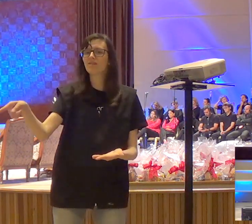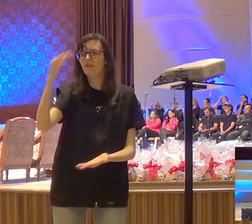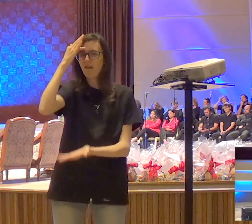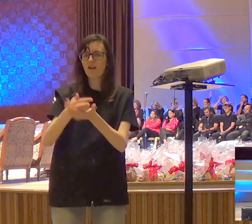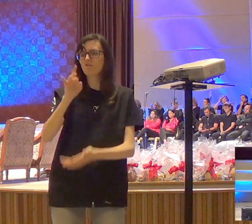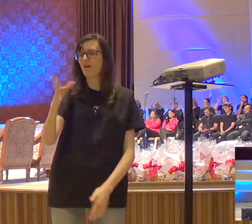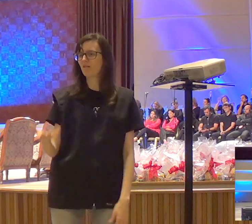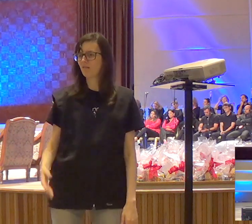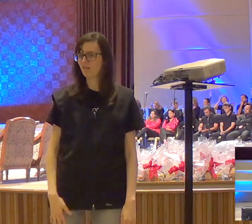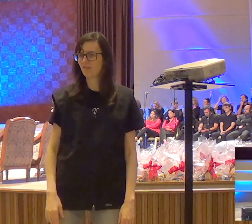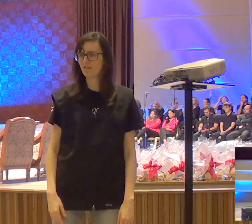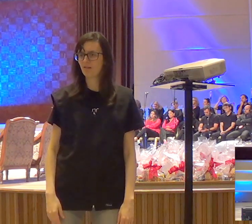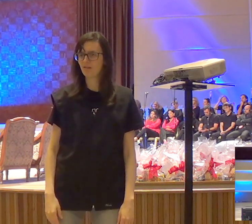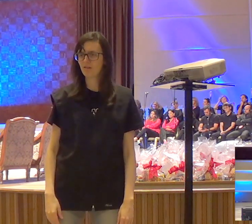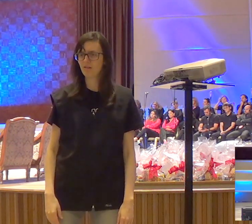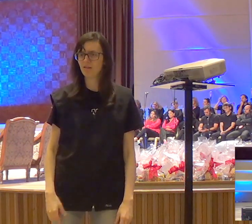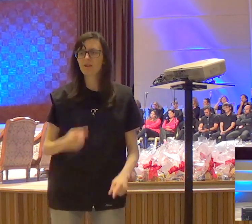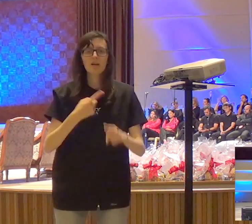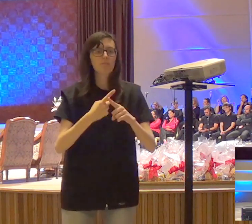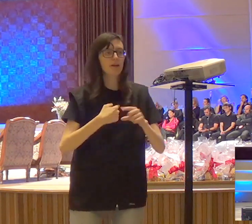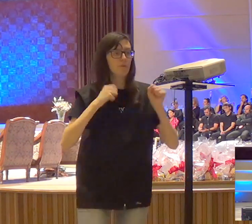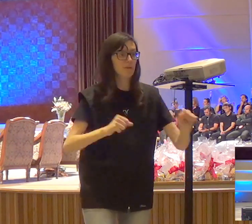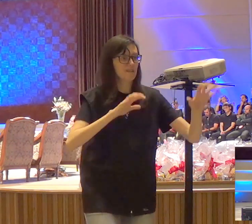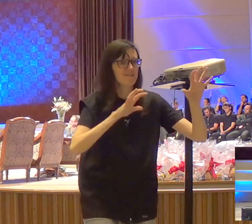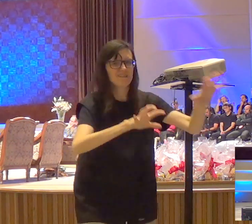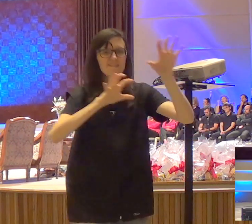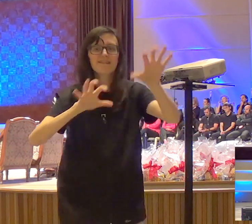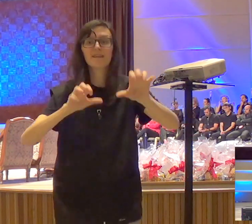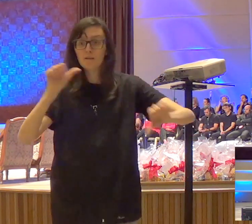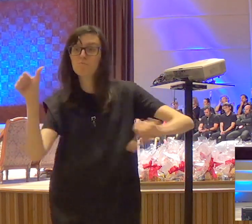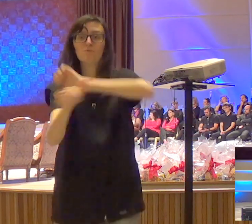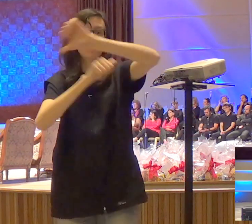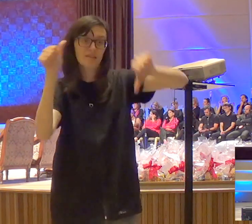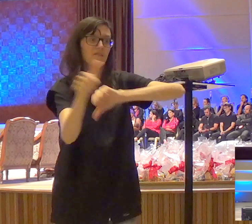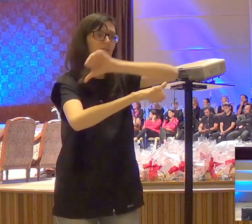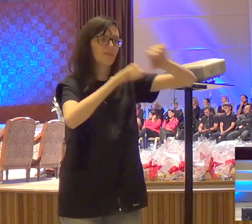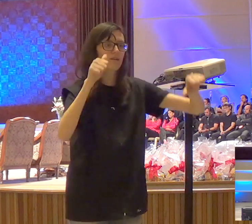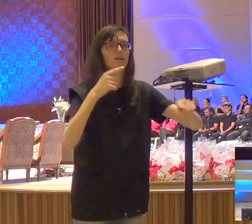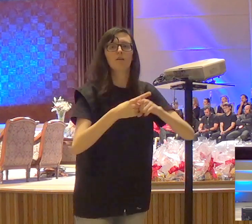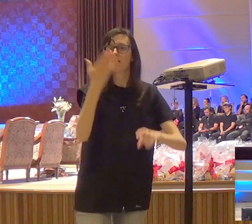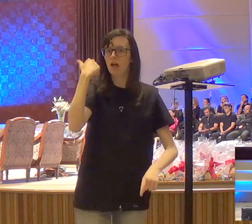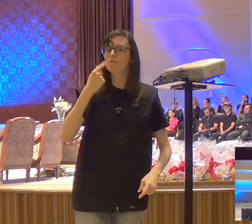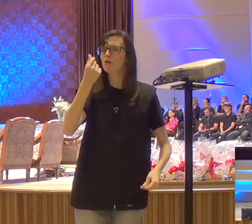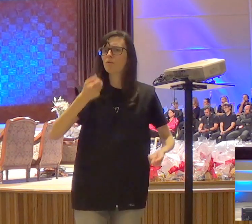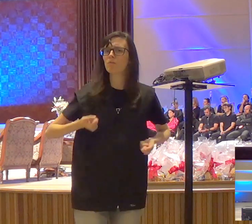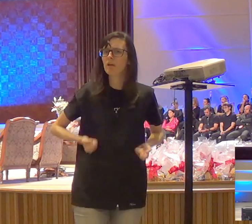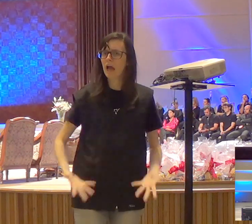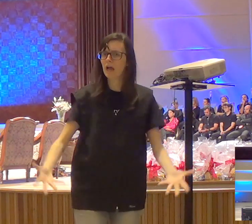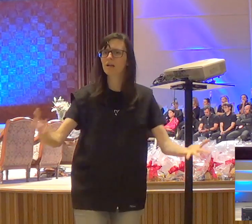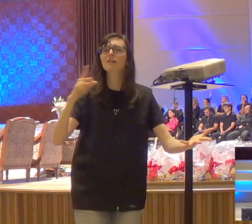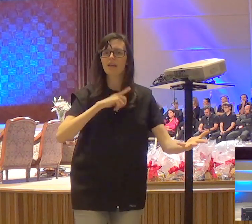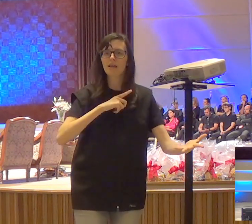changing lives? O bom trabalho de mudar as vidas? It takes money, leva dinheiro, time,